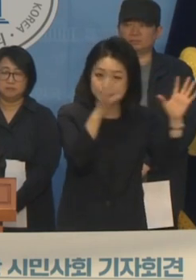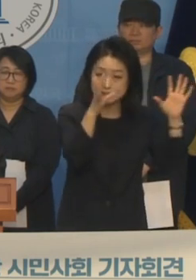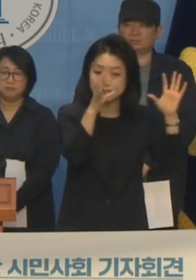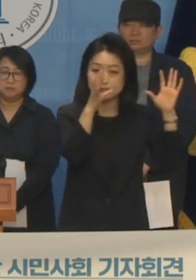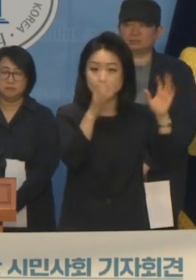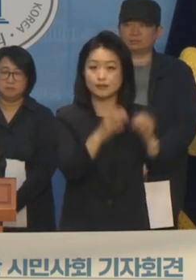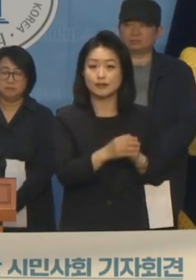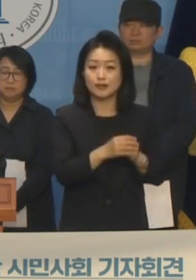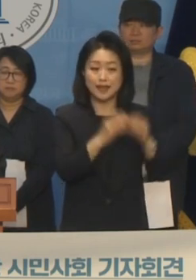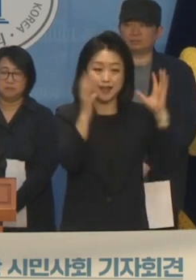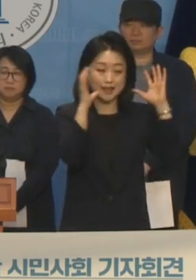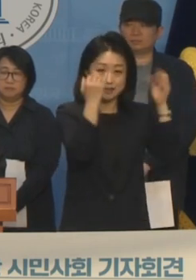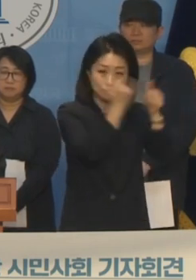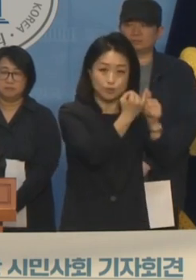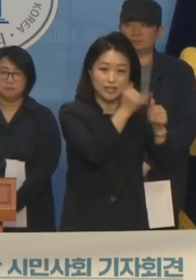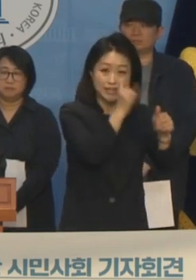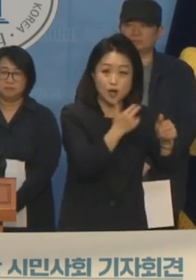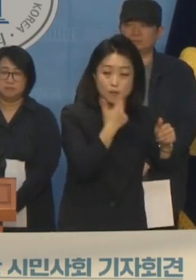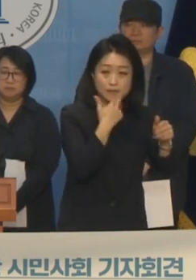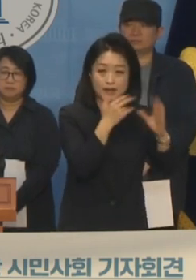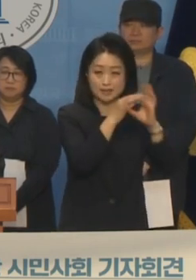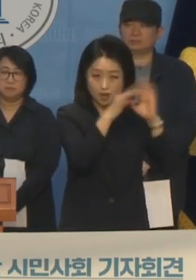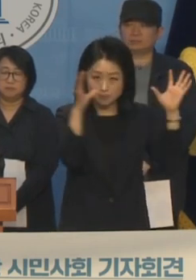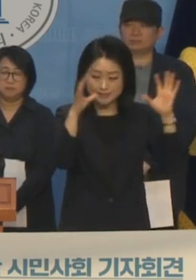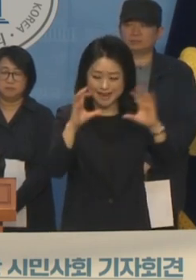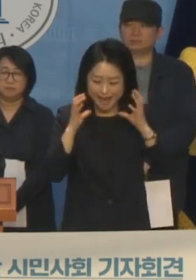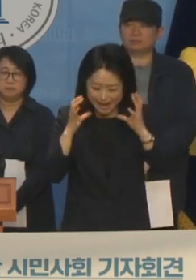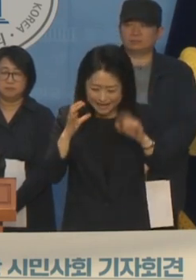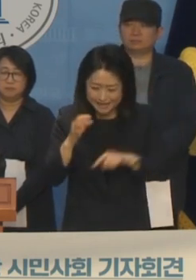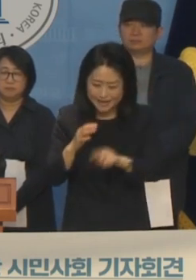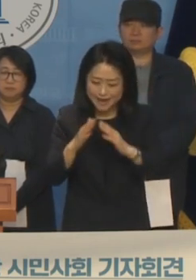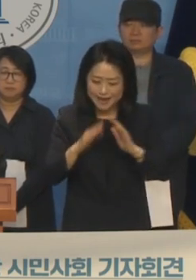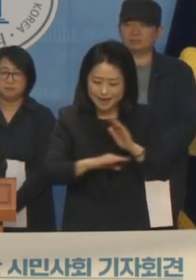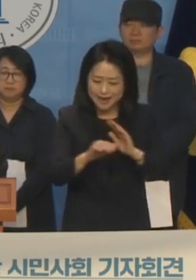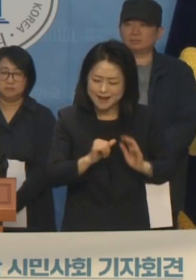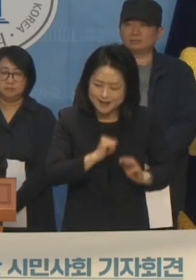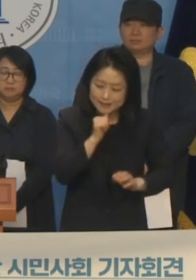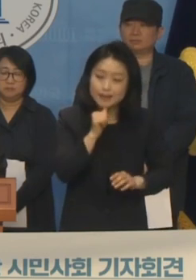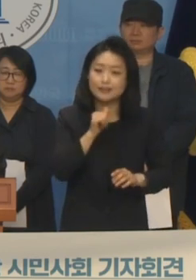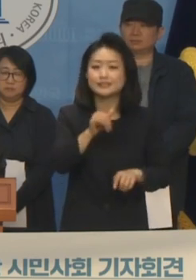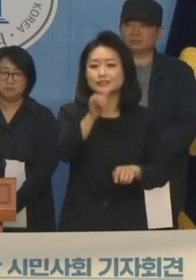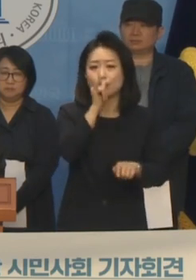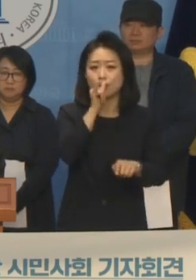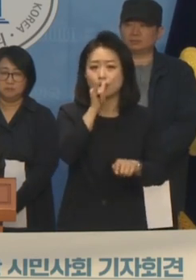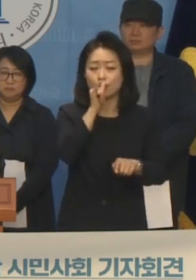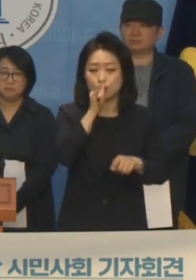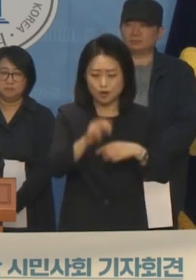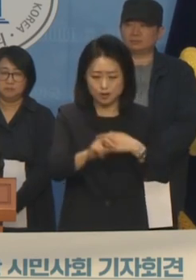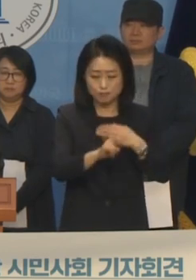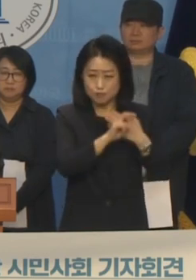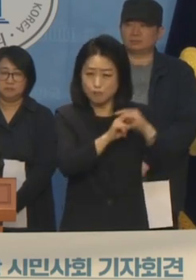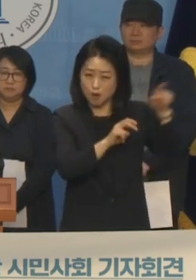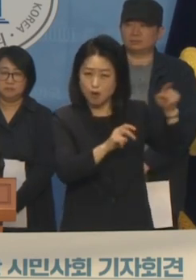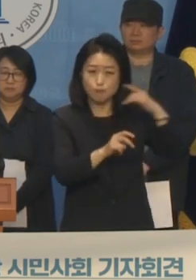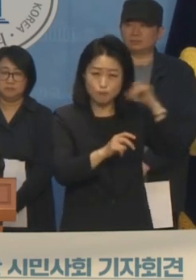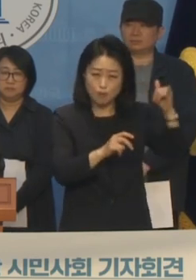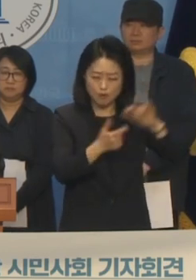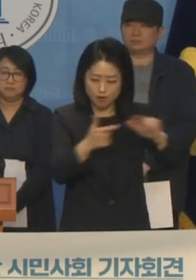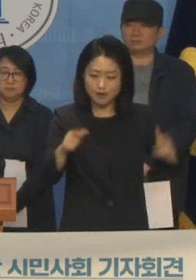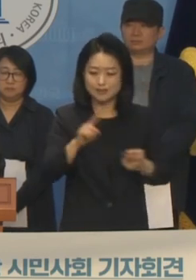신원을 기록하는 일조차 어렵게 하는 취약한 가정의 상황을 살펴 법과 제도의 장벽을 낮추어야